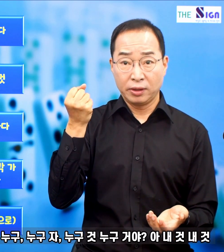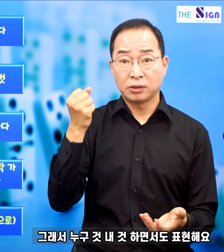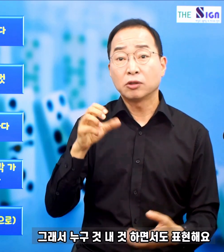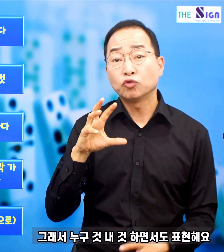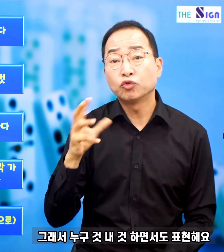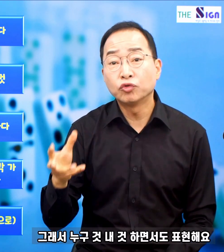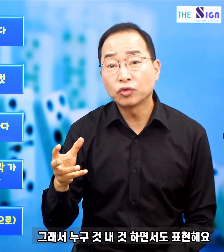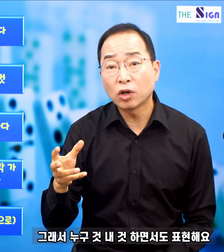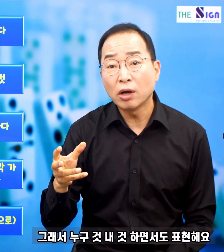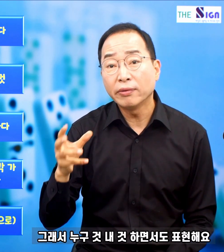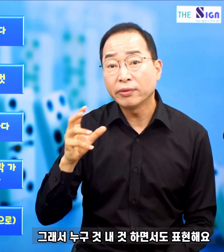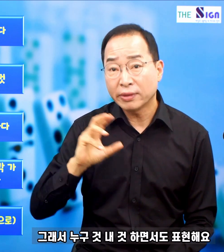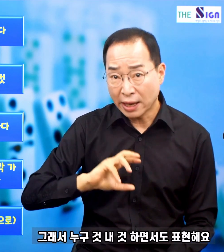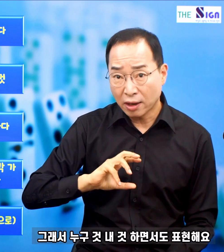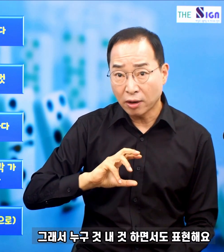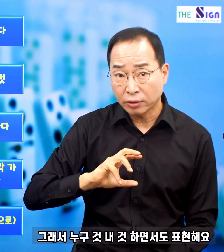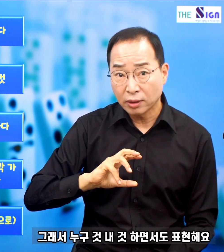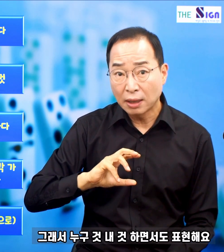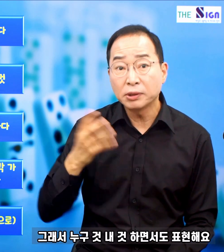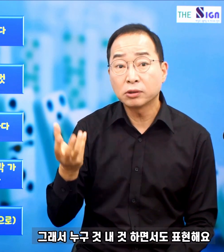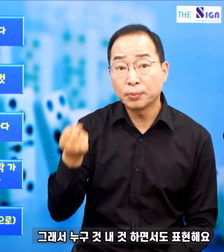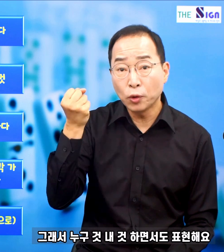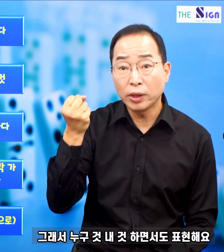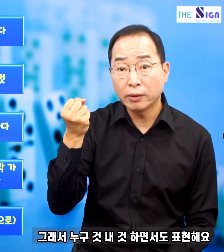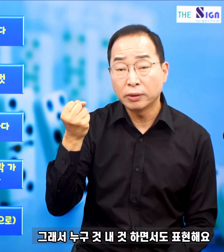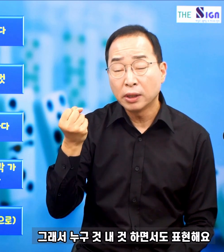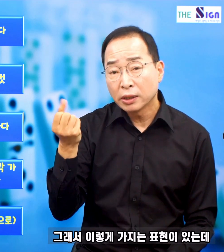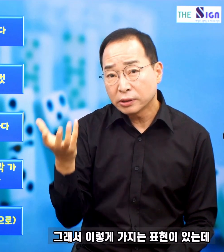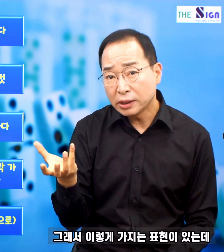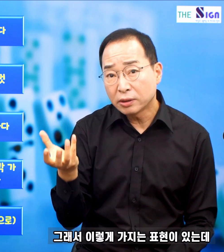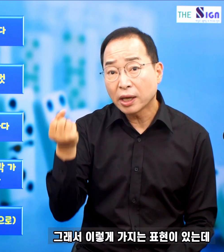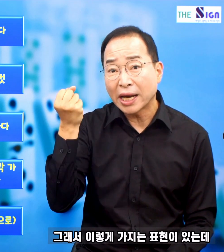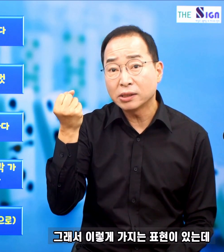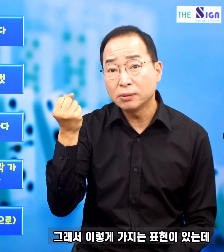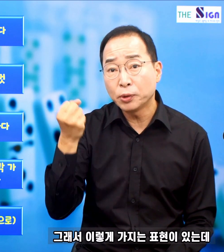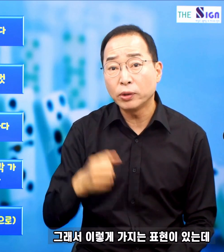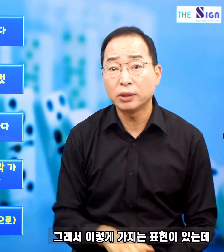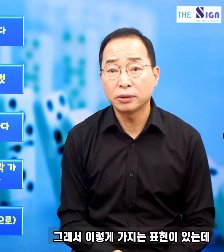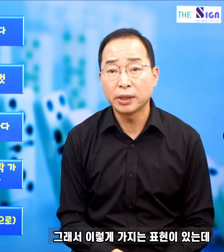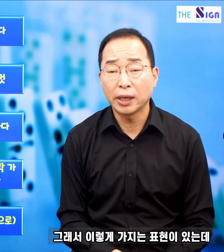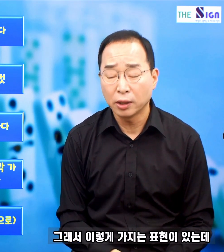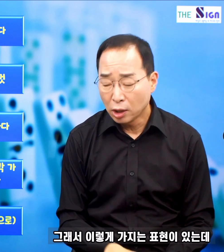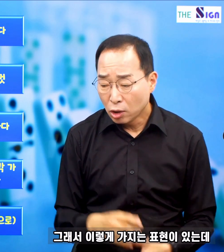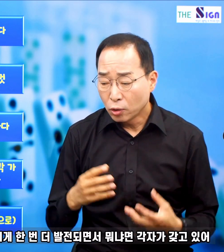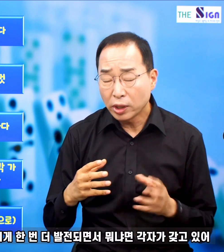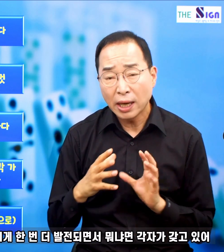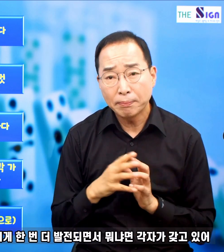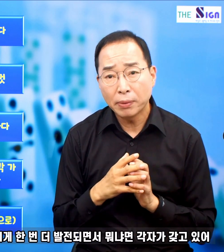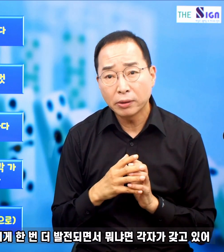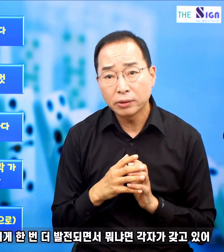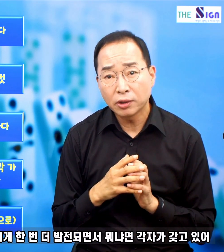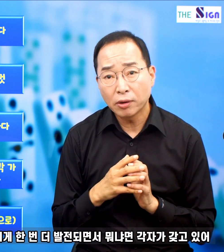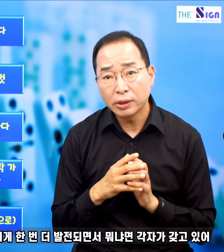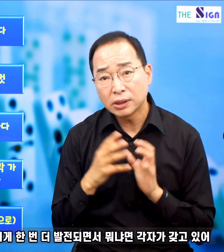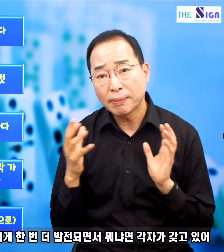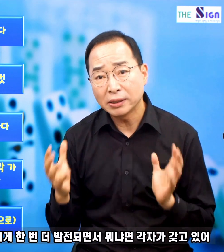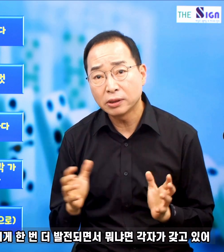그래서 누구 것, 내 것 하면서도 표현해요. 그래서 이렇게 가지는 표현이 있는데 이게 한 번 더 이제